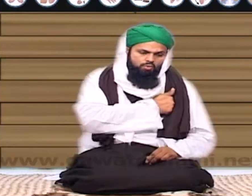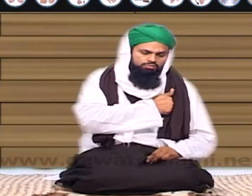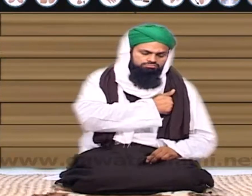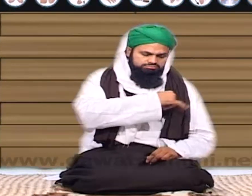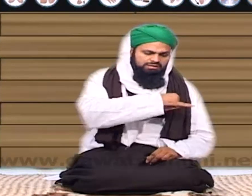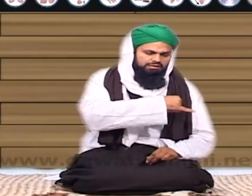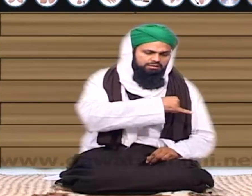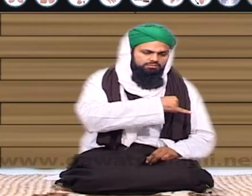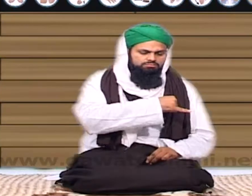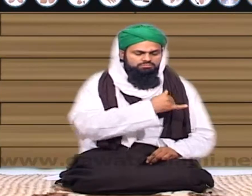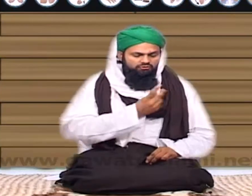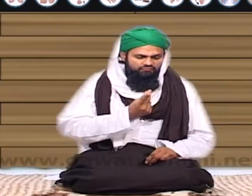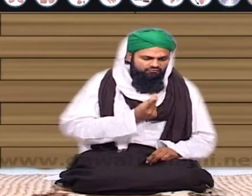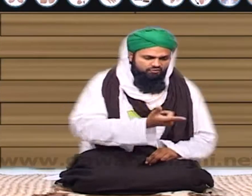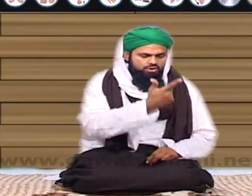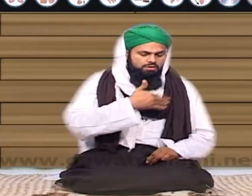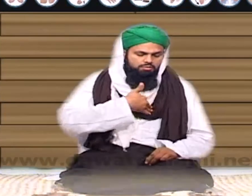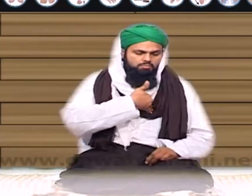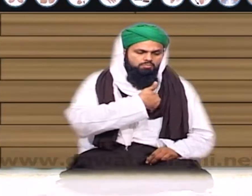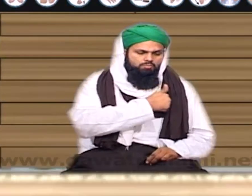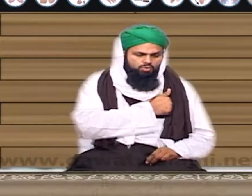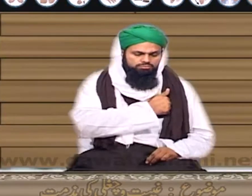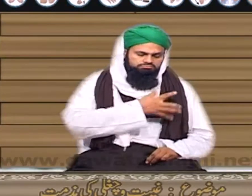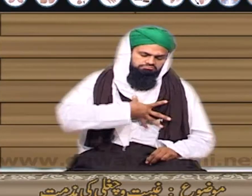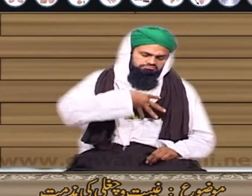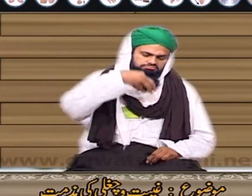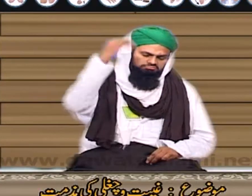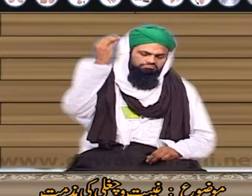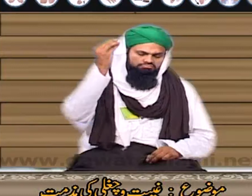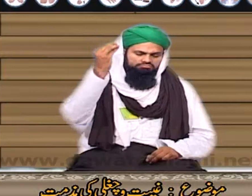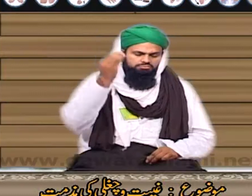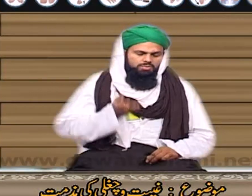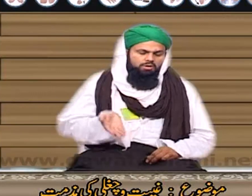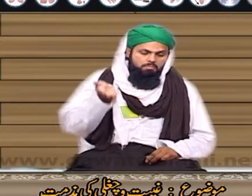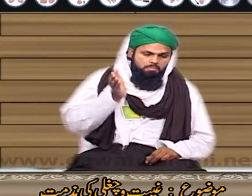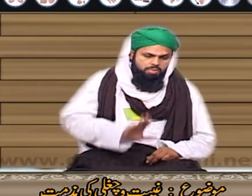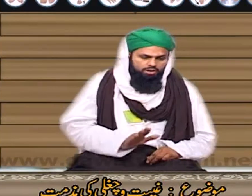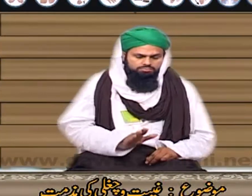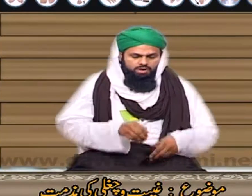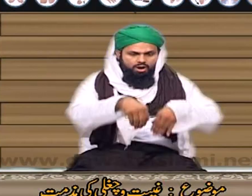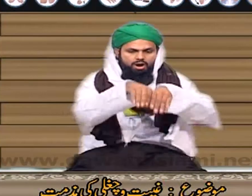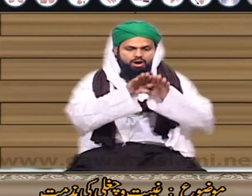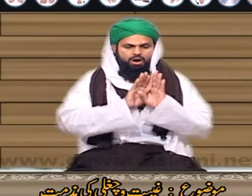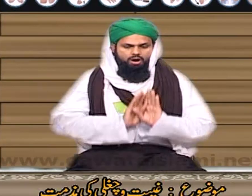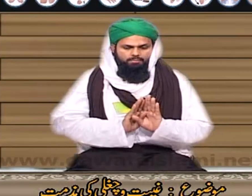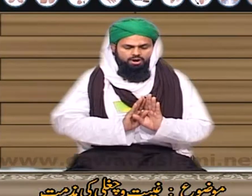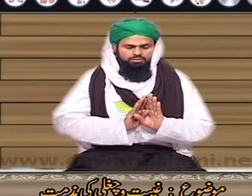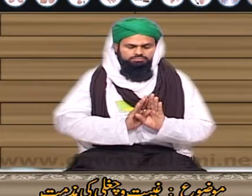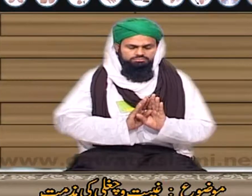اس پر طاری ہو جاتی ہے، موت اس پر طاری ہو جاتی ہے، یہاں سے نیست ہو جاتا ہے۔ پھر جناب والا قبر